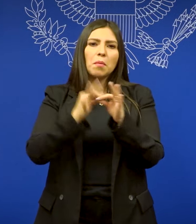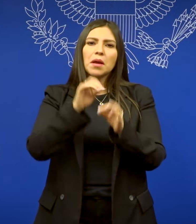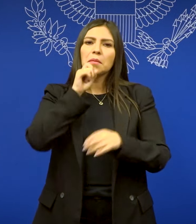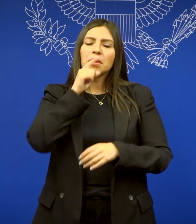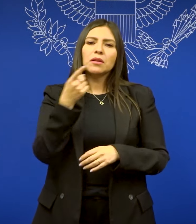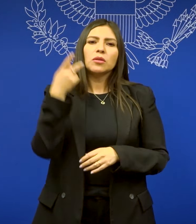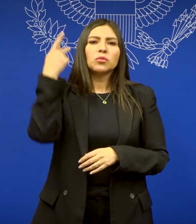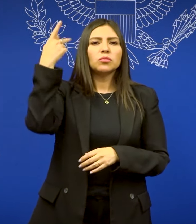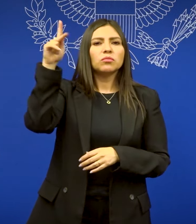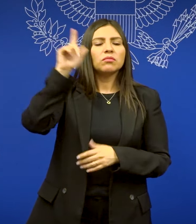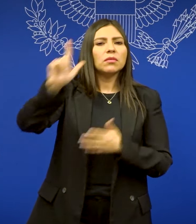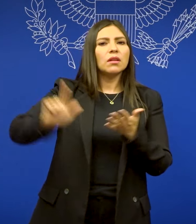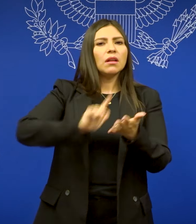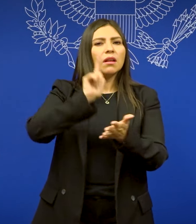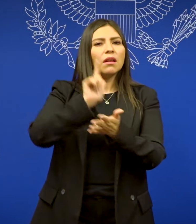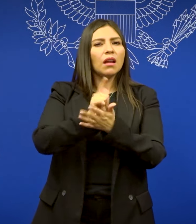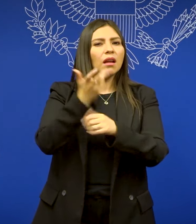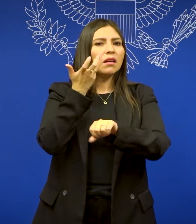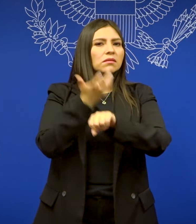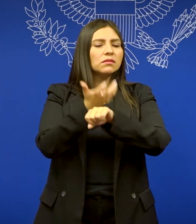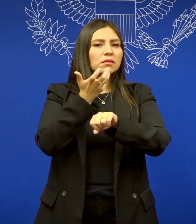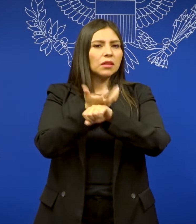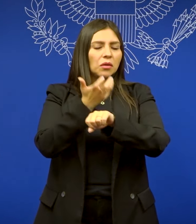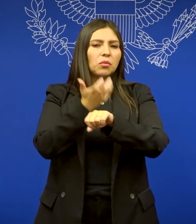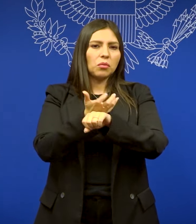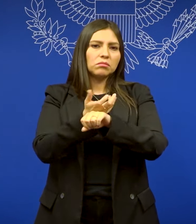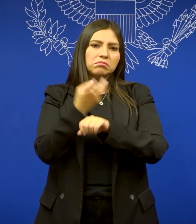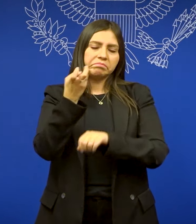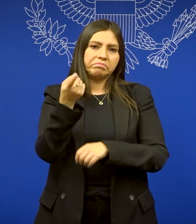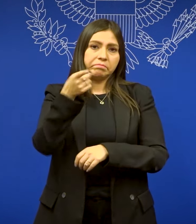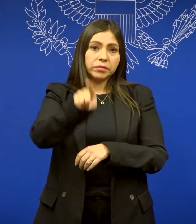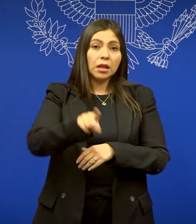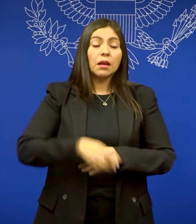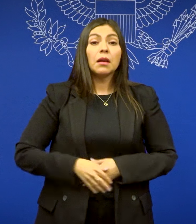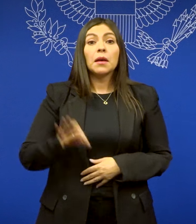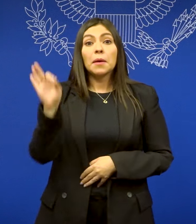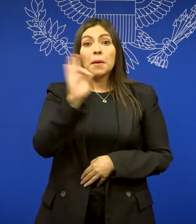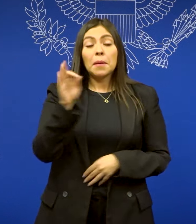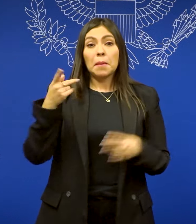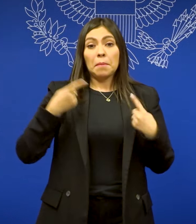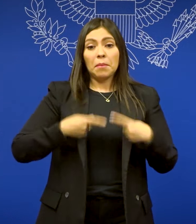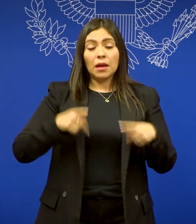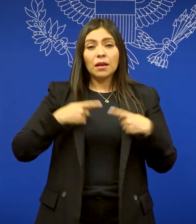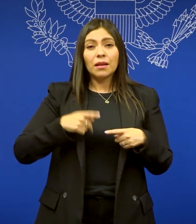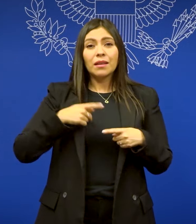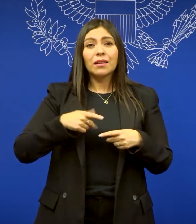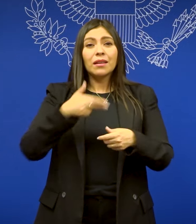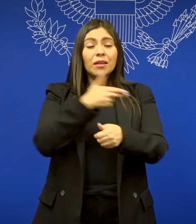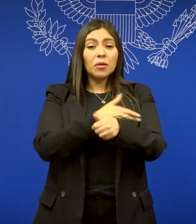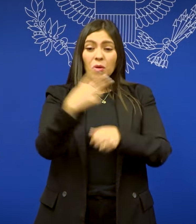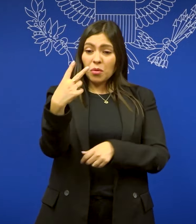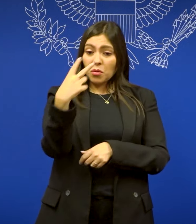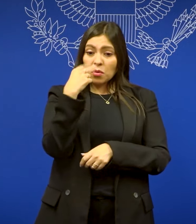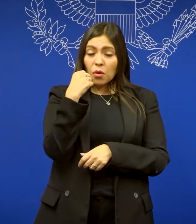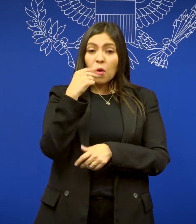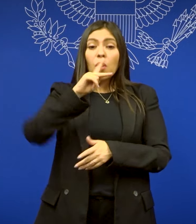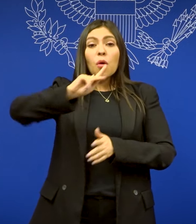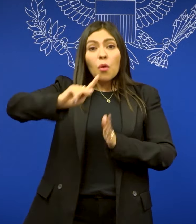una visa según los términos de la legislación sobre inmigración de los Estados Unidos. 7. Si el